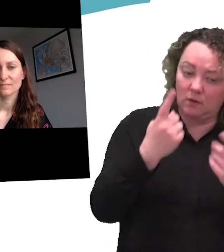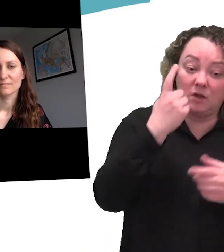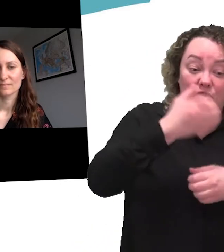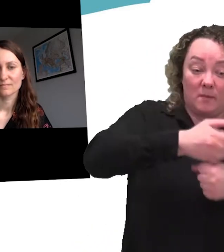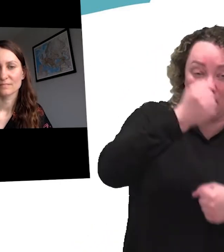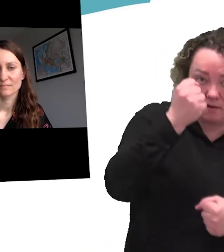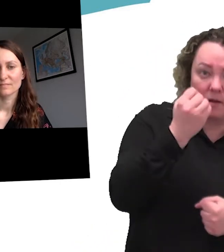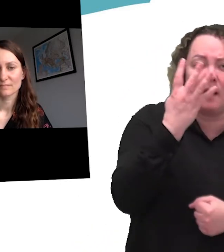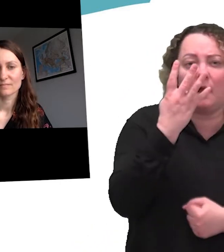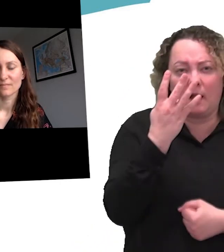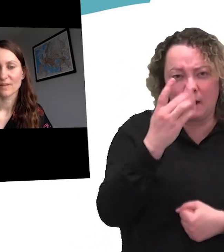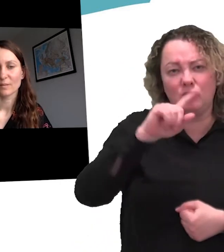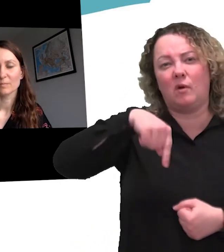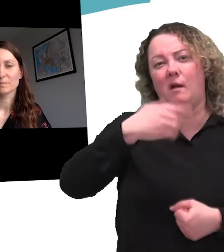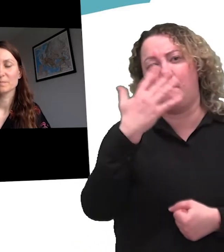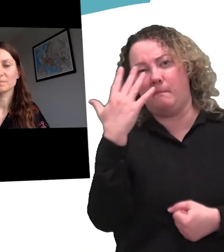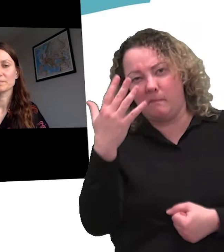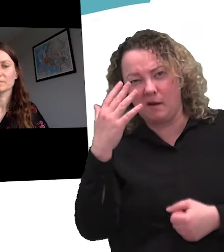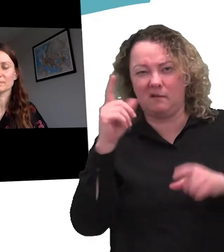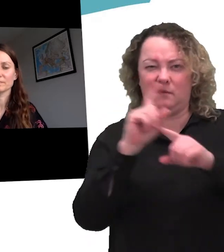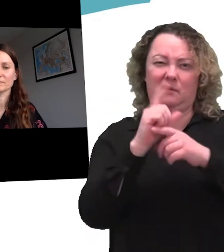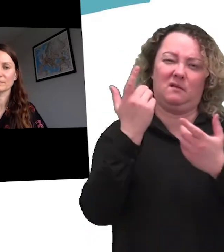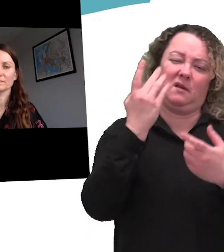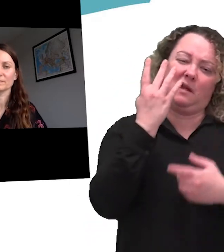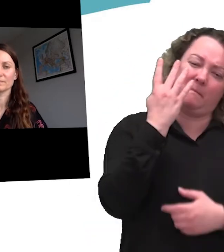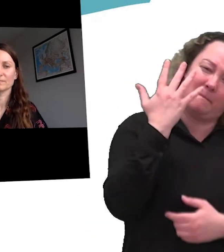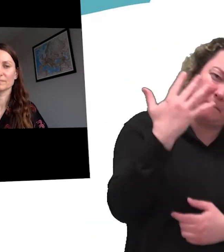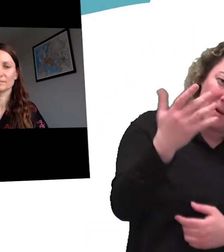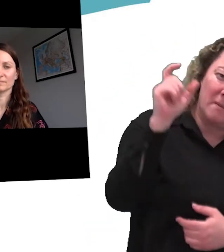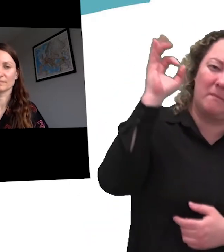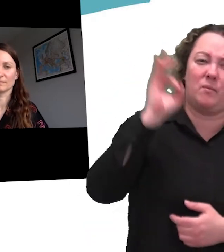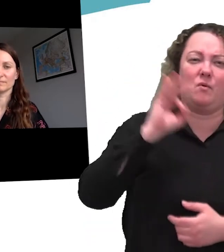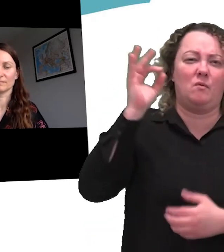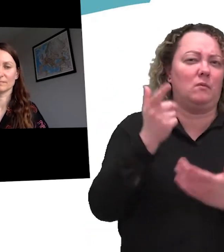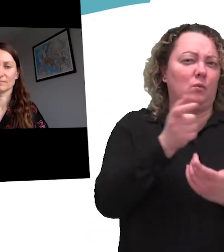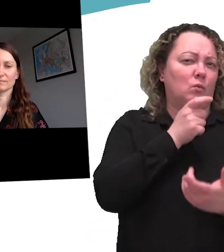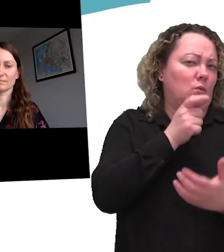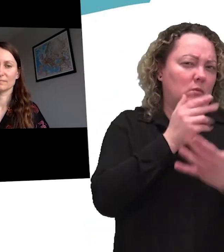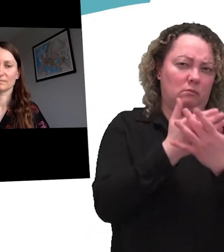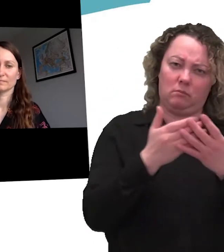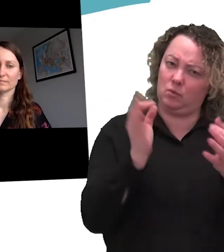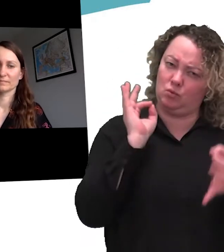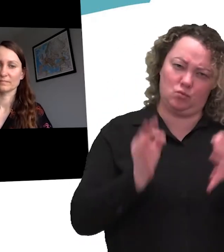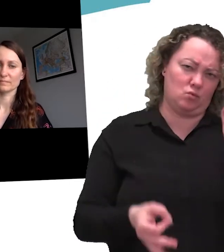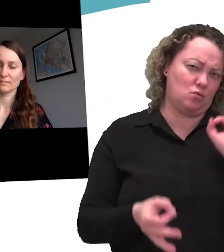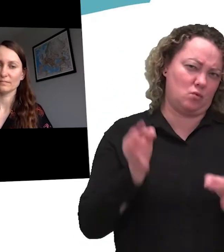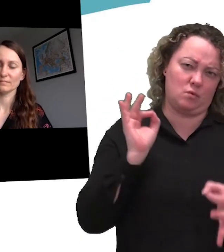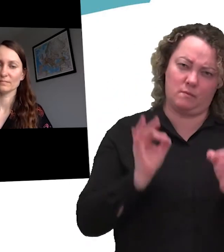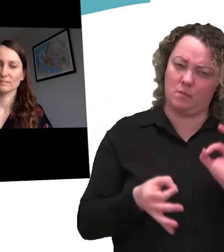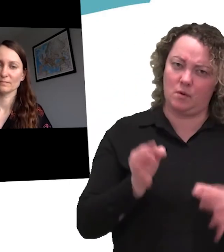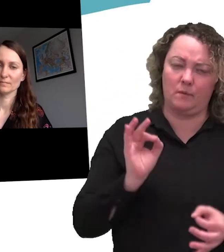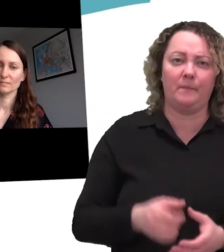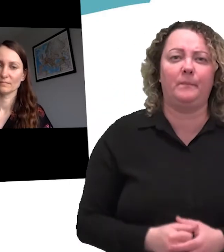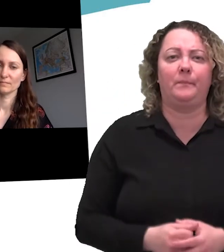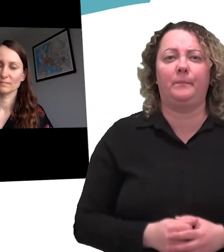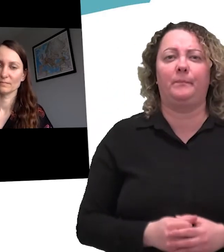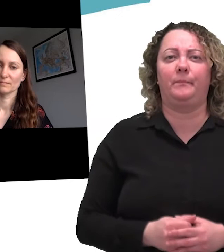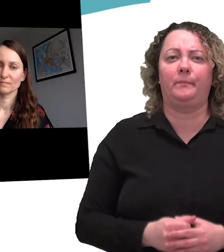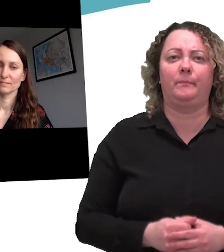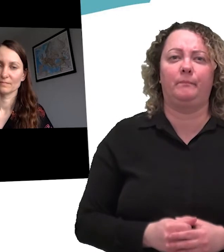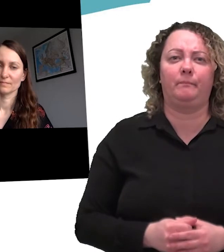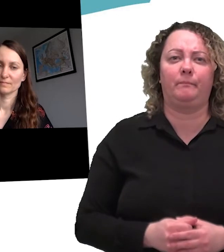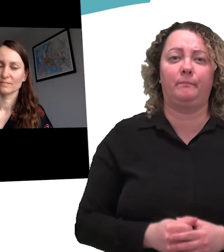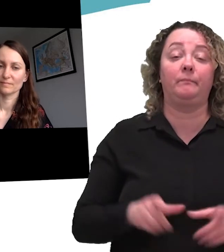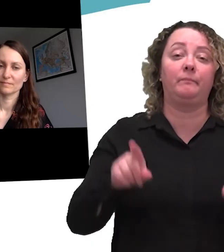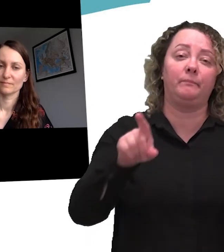cukrų, pavyzdžiui, laktozės. Tai čia nereiškia, kad ten viskas pridėta. Tada su